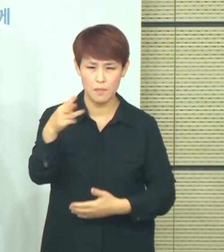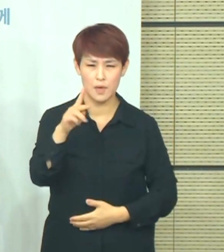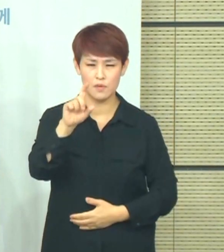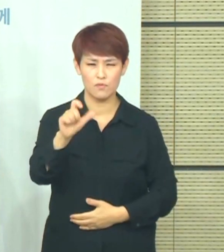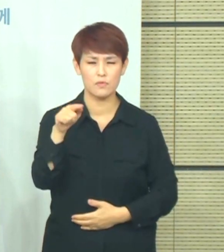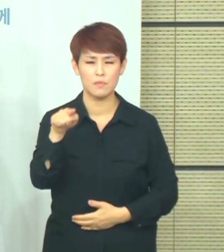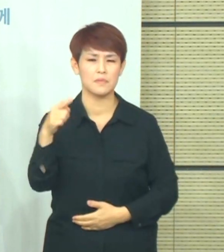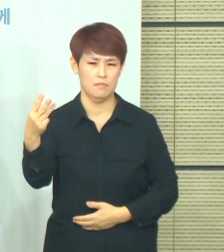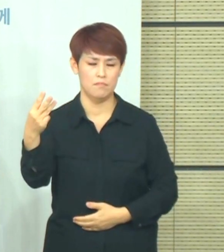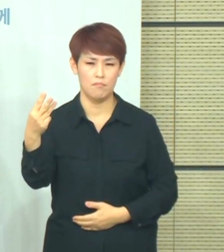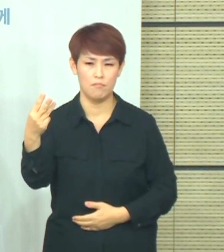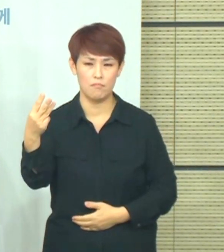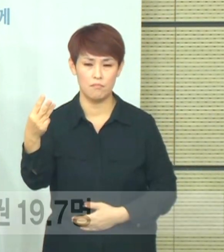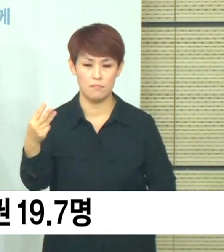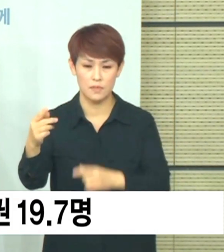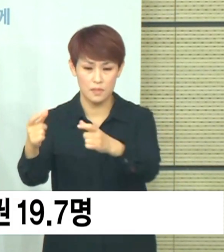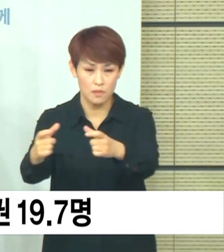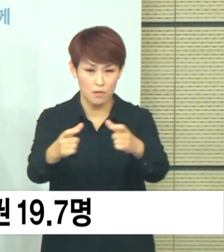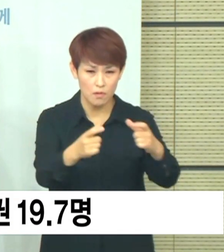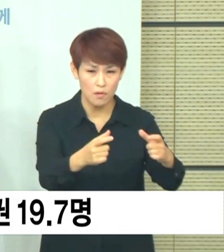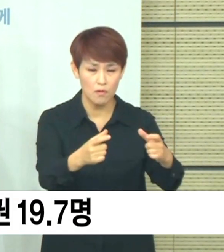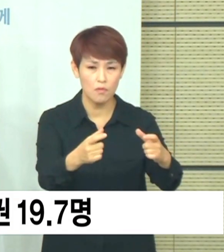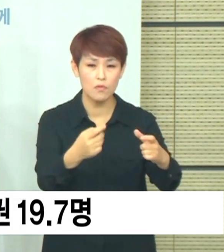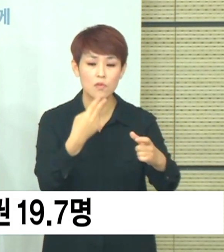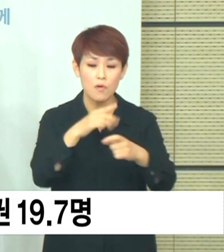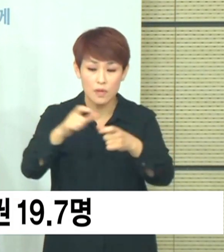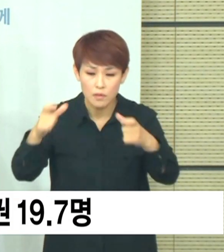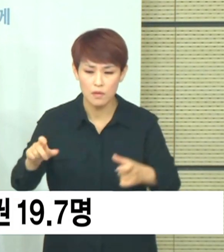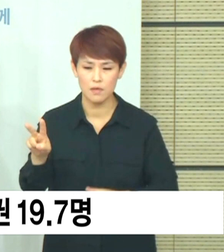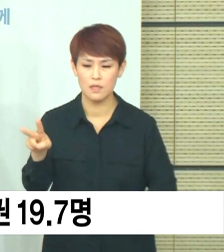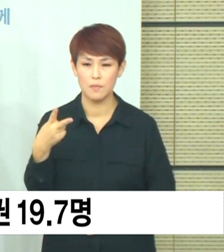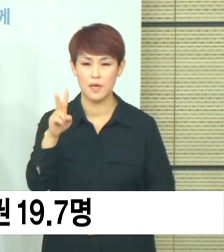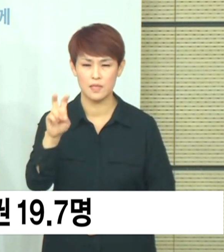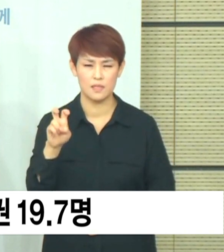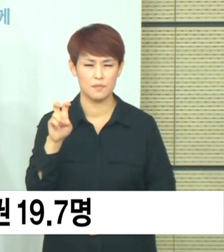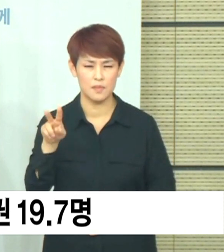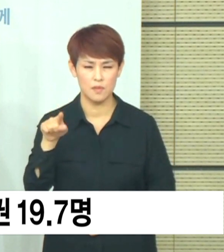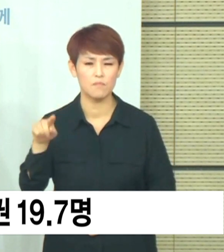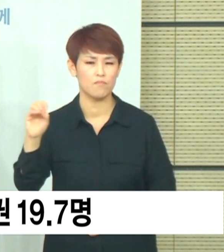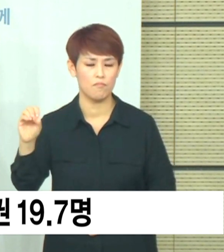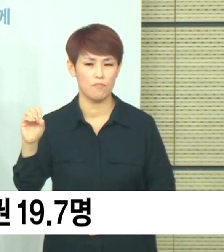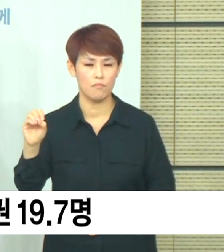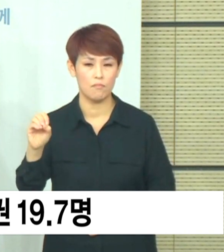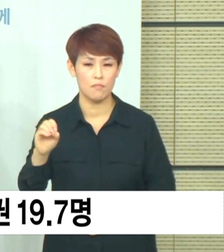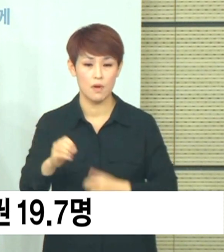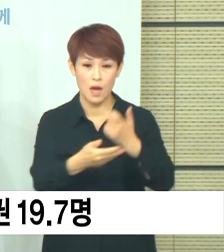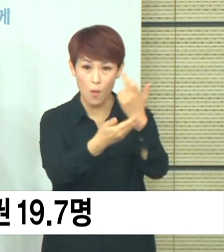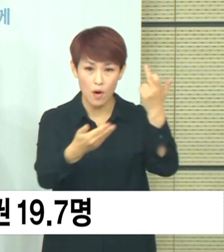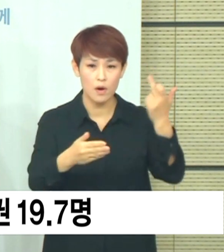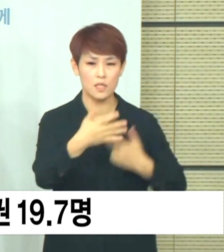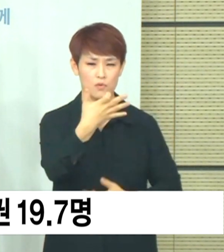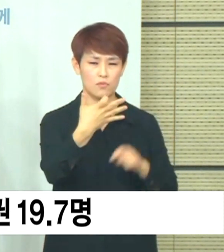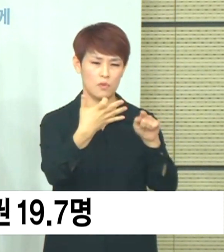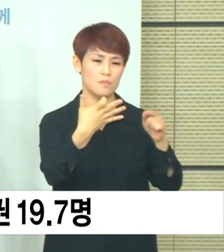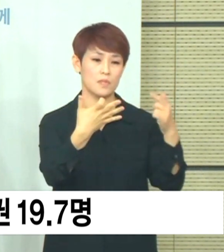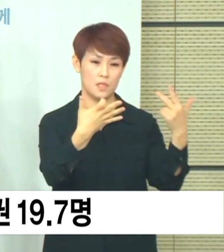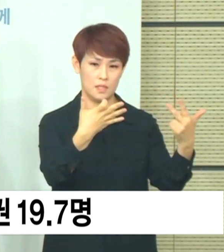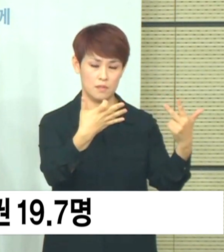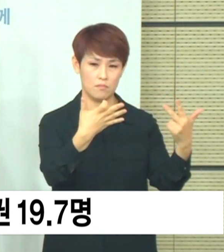316.3명이었습니다. 지역적으로는 수도권이 222.0명, 강원권이